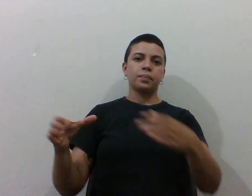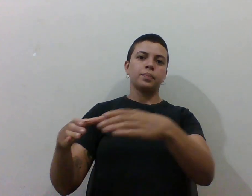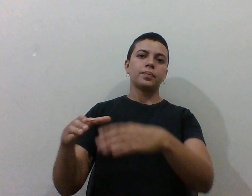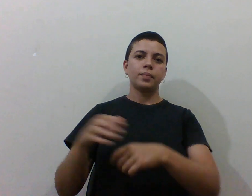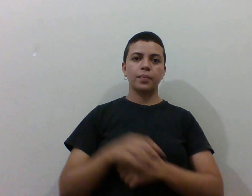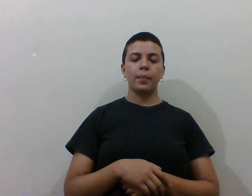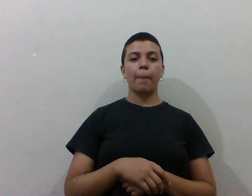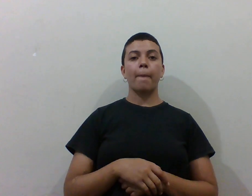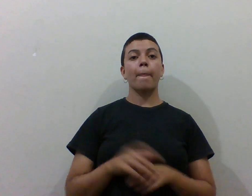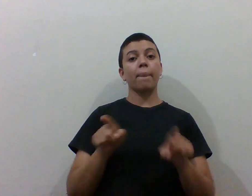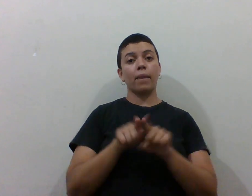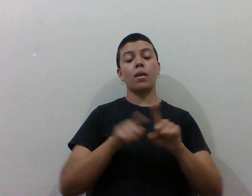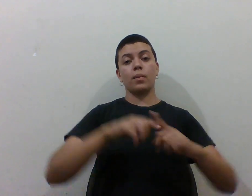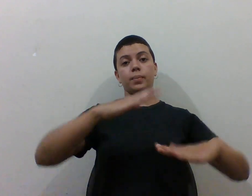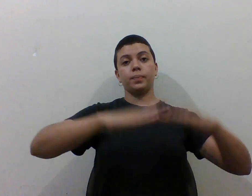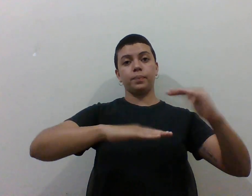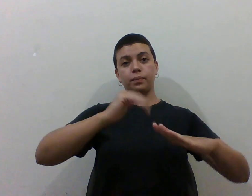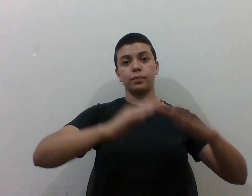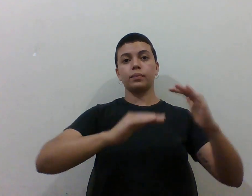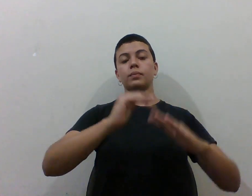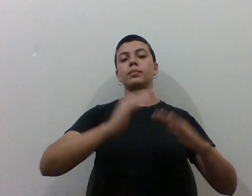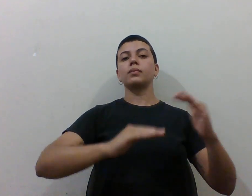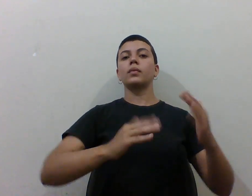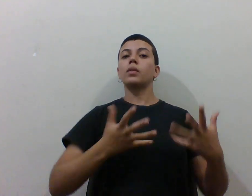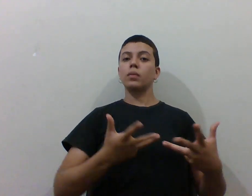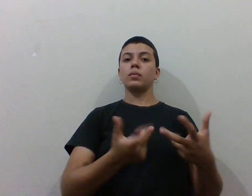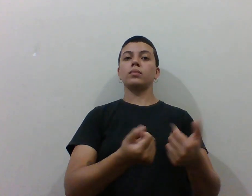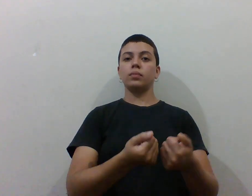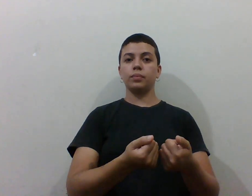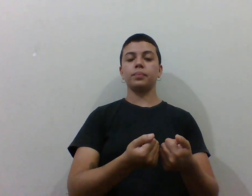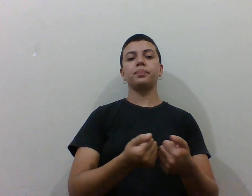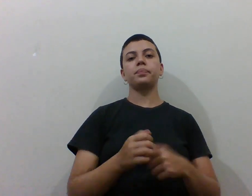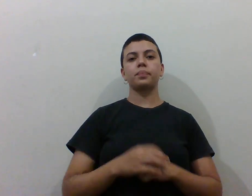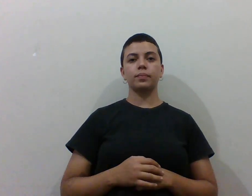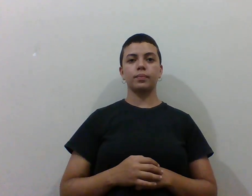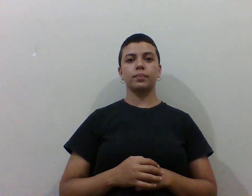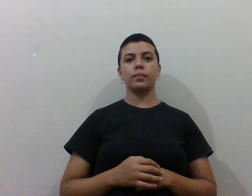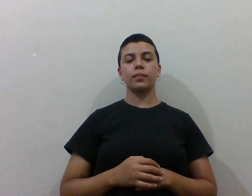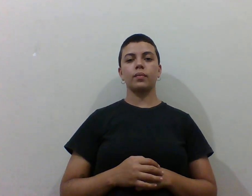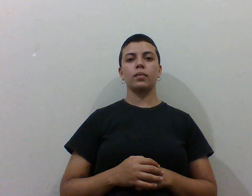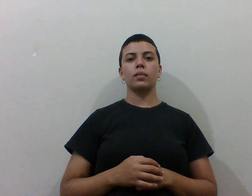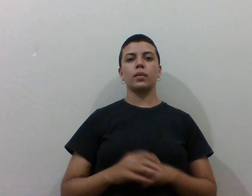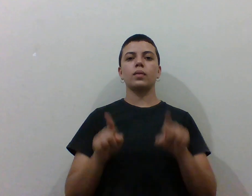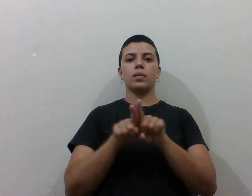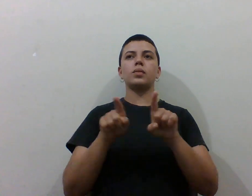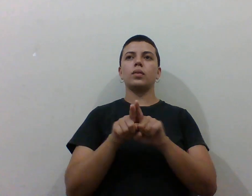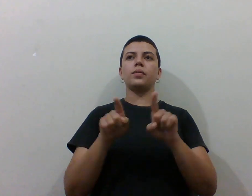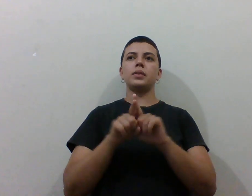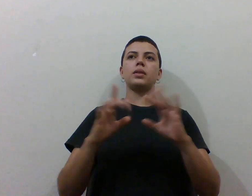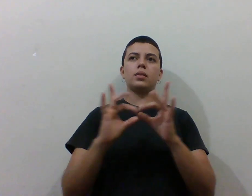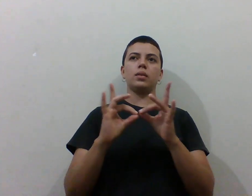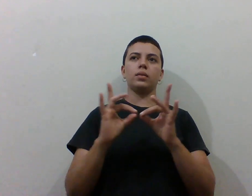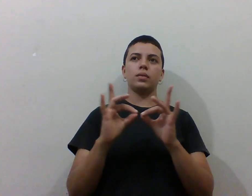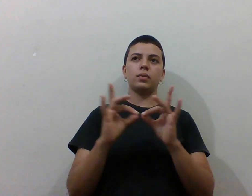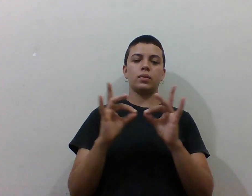profissional e atuação profissional realizar oficinas práticas vamos ver aqui nessa disciplina específica a partir do